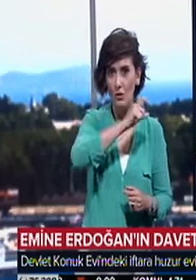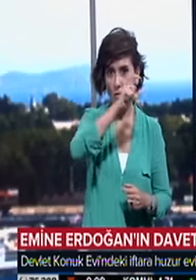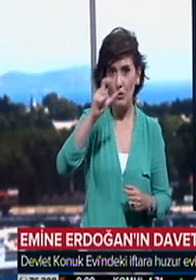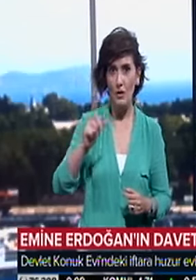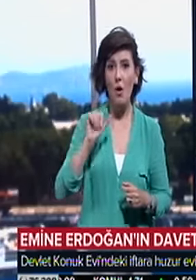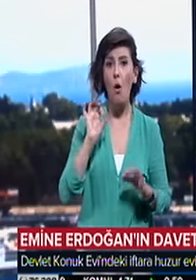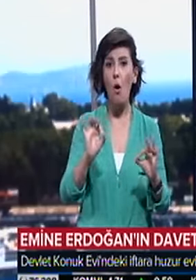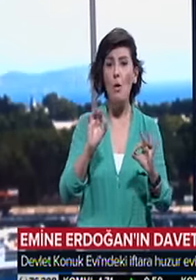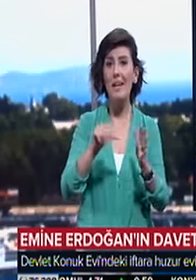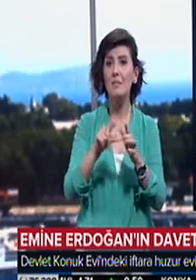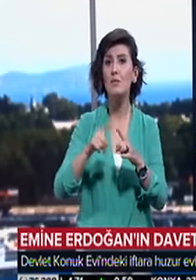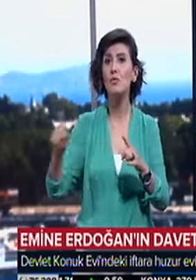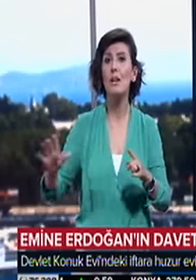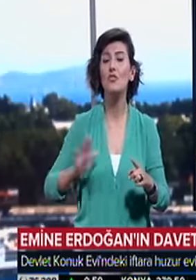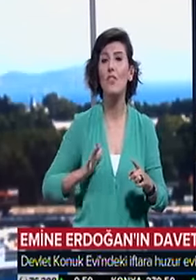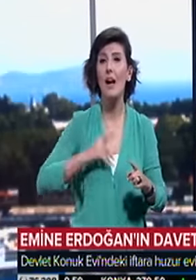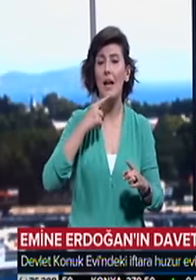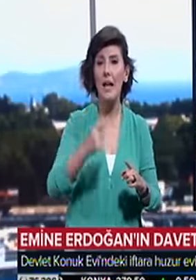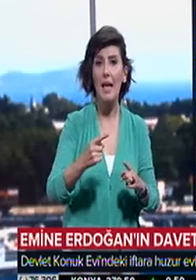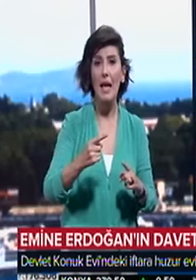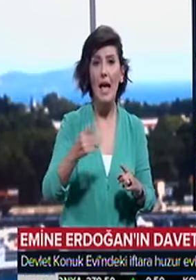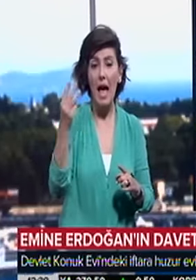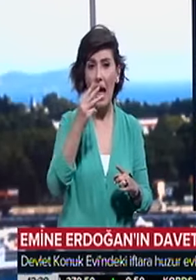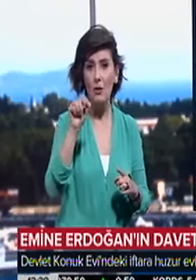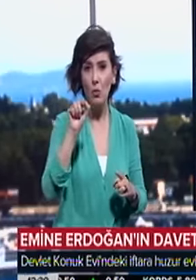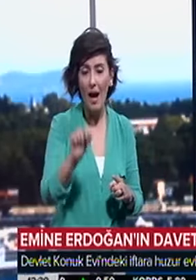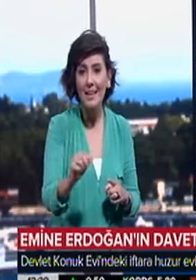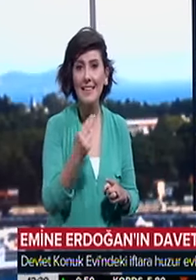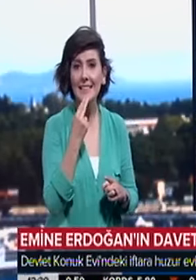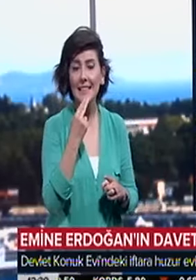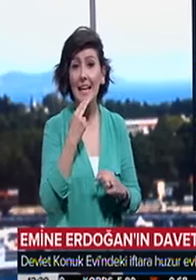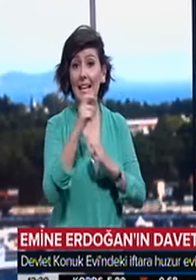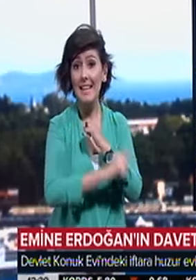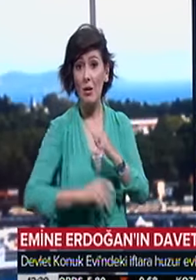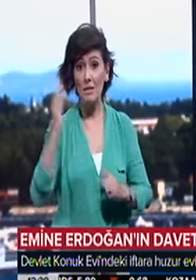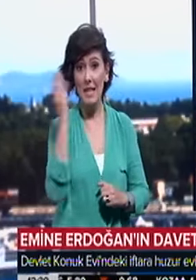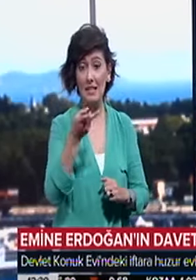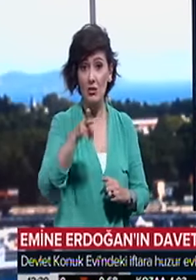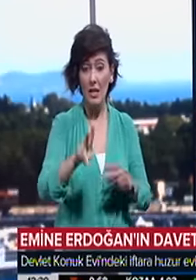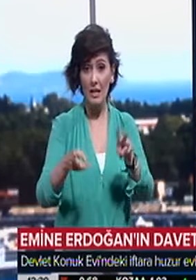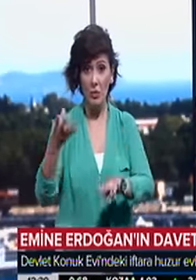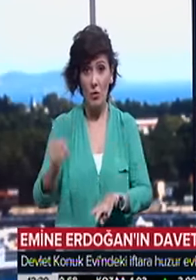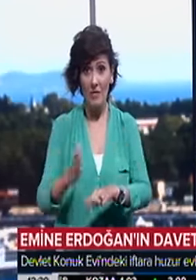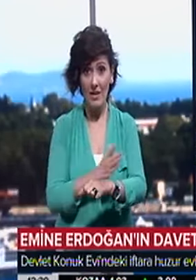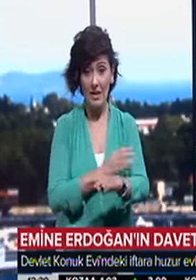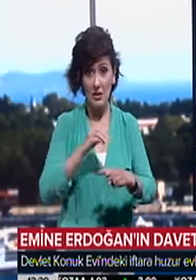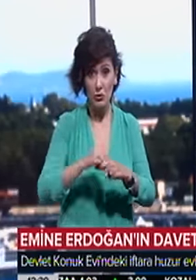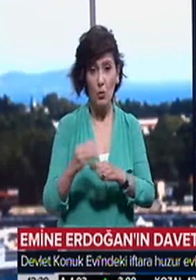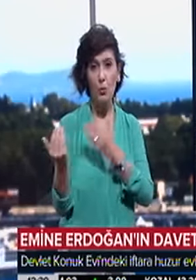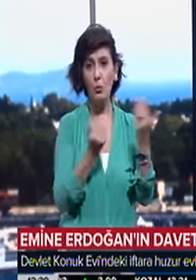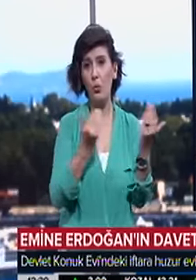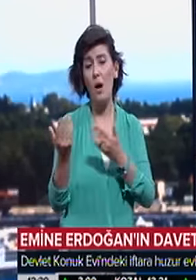dedi. Türkiye'nin önemli bir süreçten geçtiğinin altına çizen Emine Erdoğan, terör saldırılarında şehit olan vatandaşlar